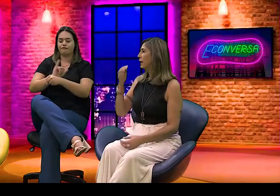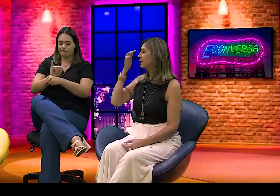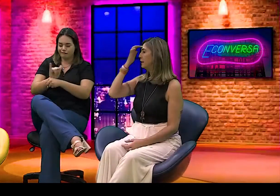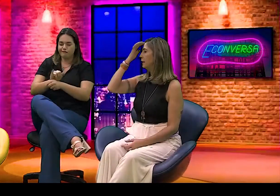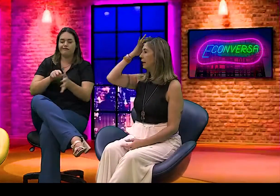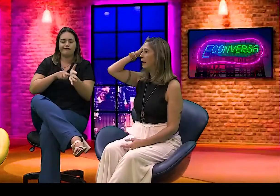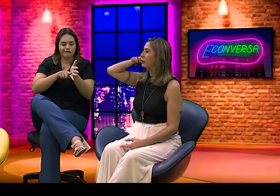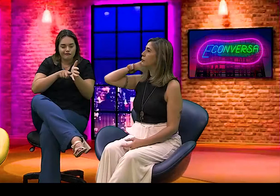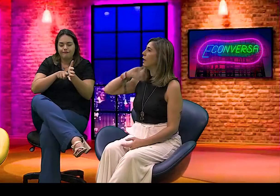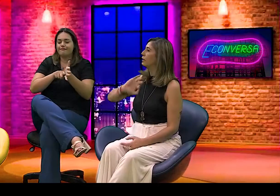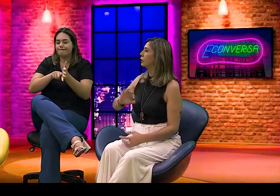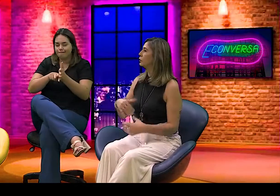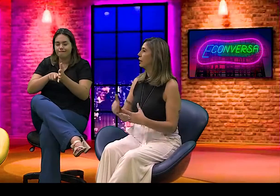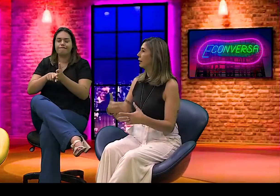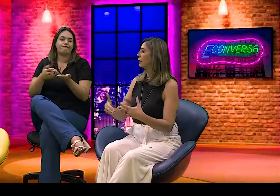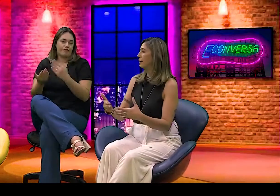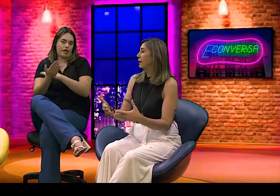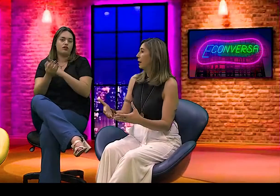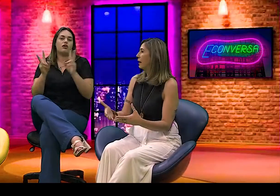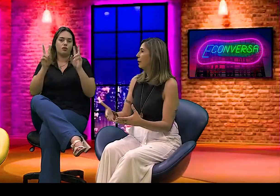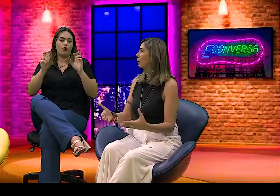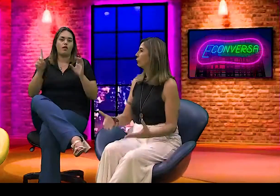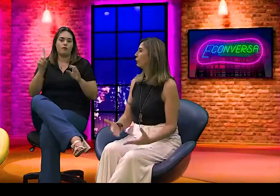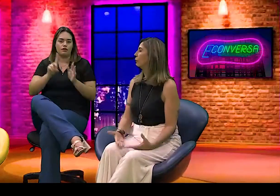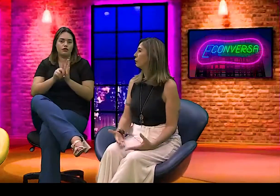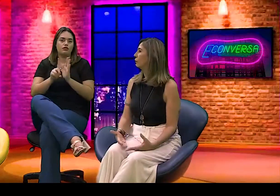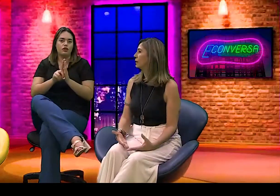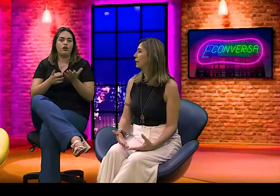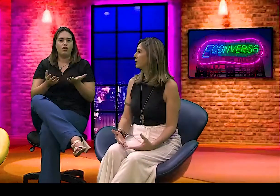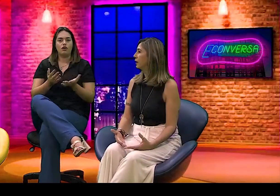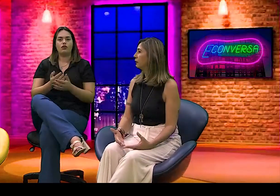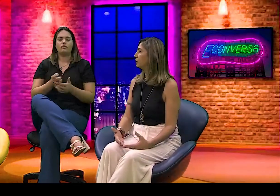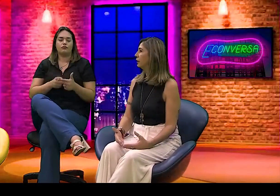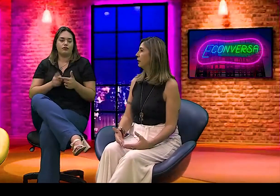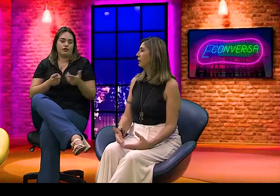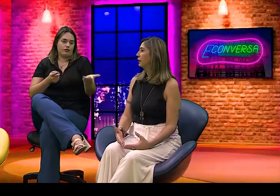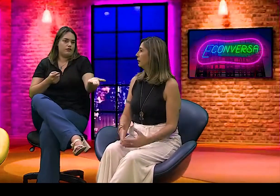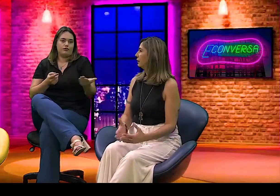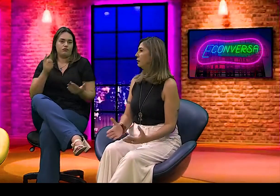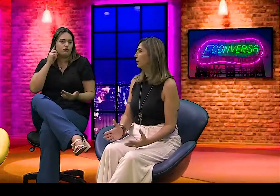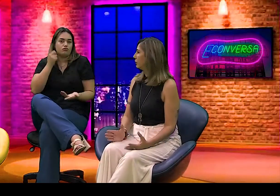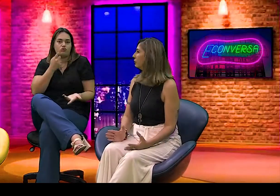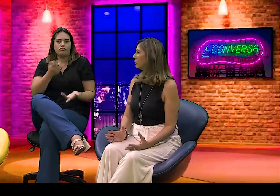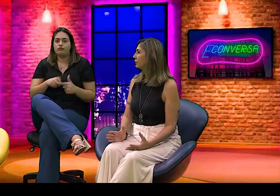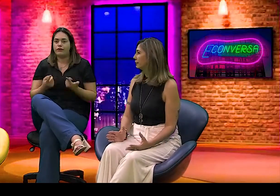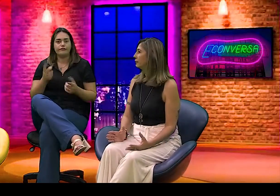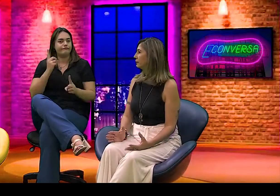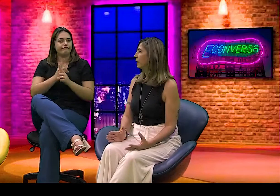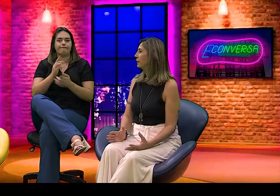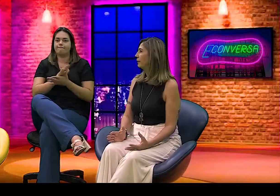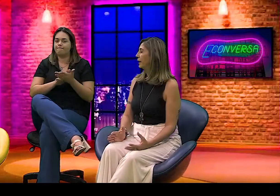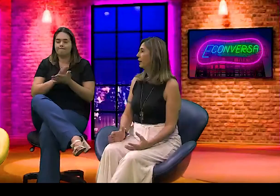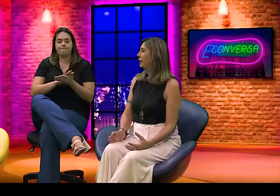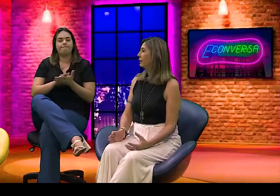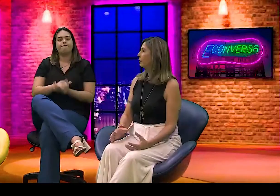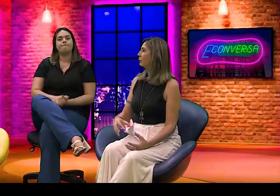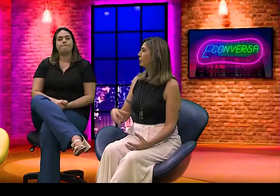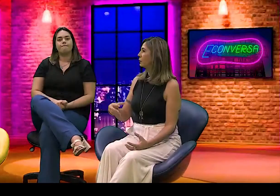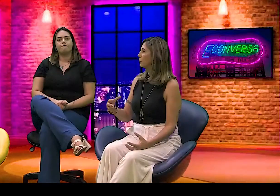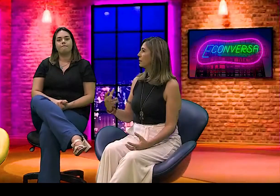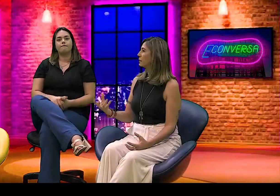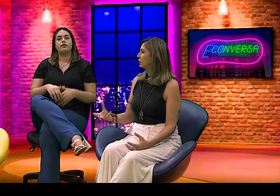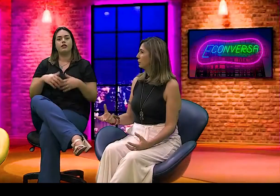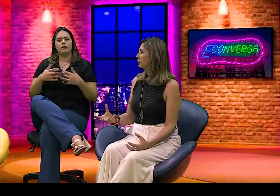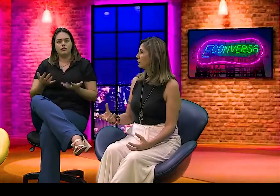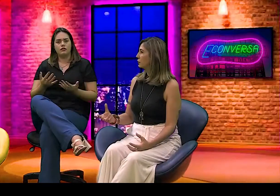que pudesse ajudar a gente a trabalhar melhor com esse paciente, e também não encontrou, né? Então